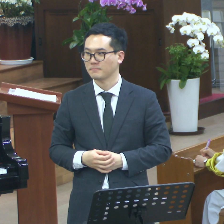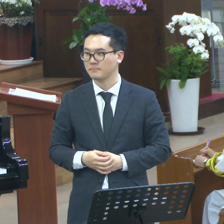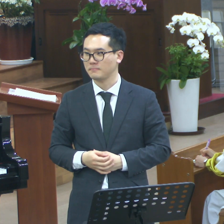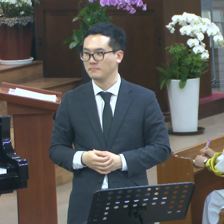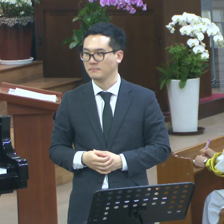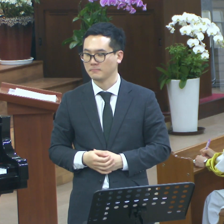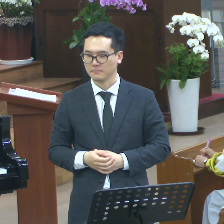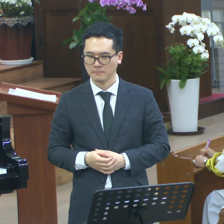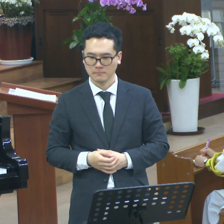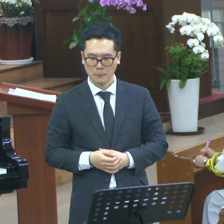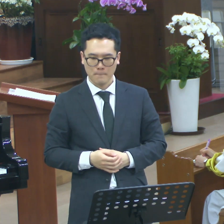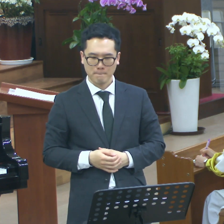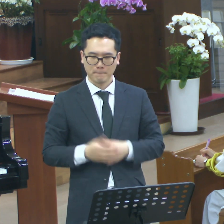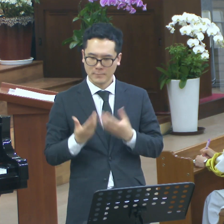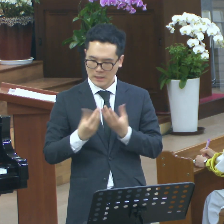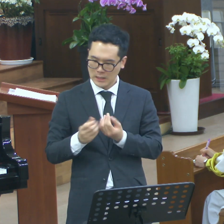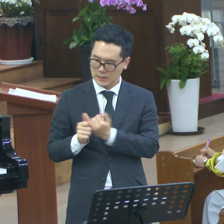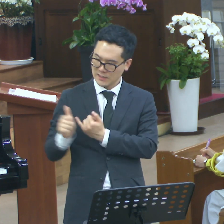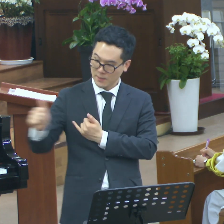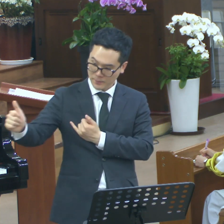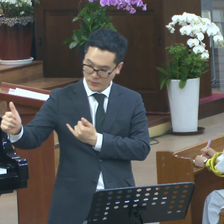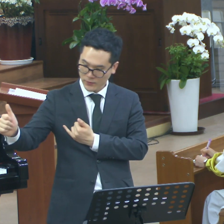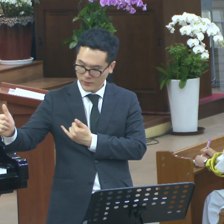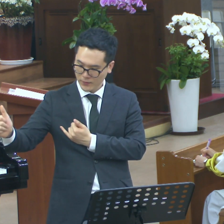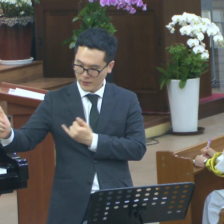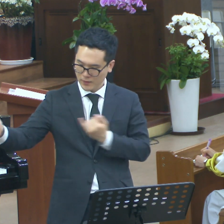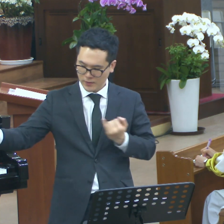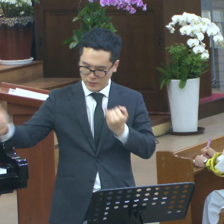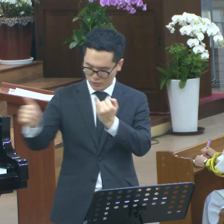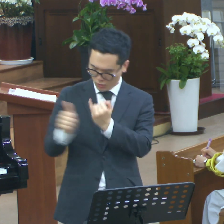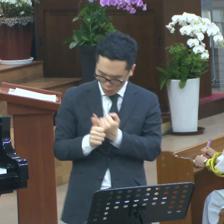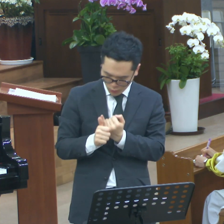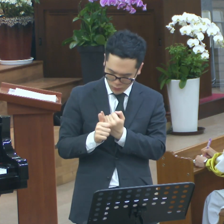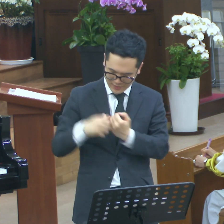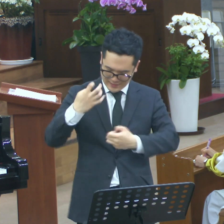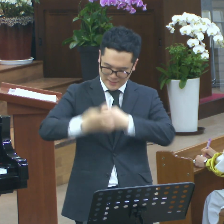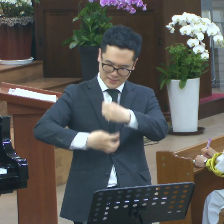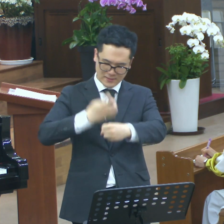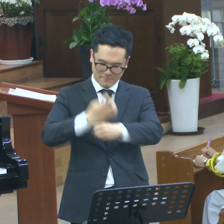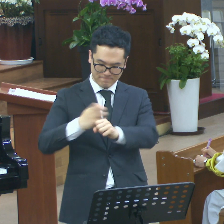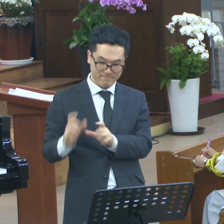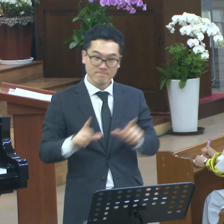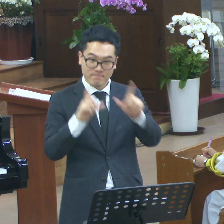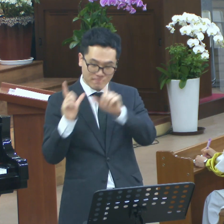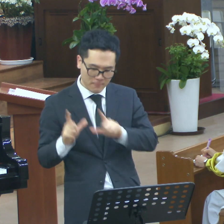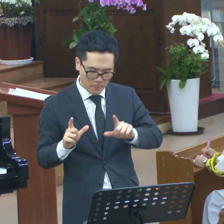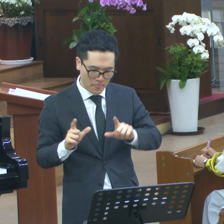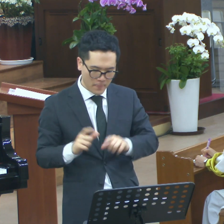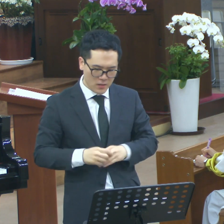남편과 40년 살았는데 남편이 요즘 집에 계속 계셔서 부인이 하루 3번씩